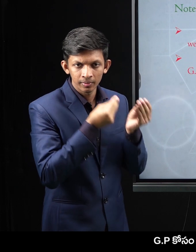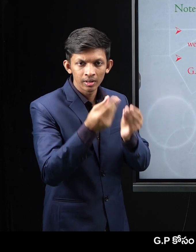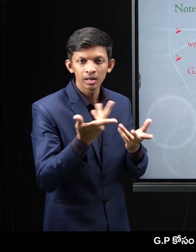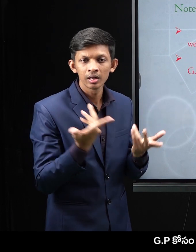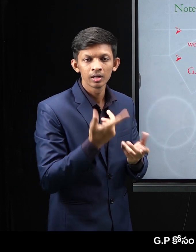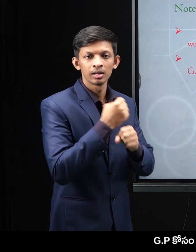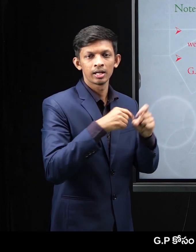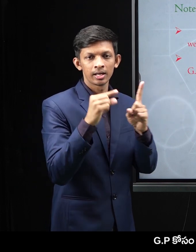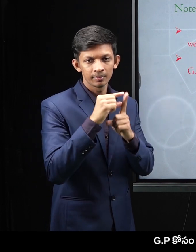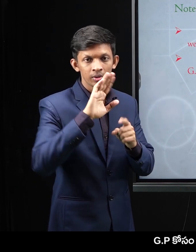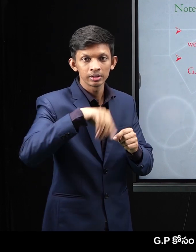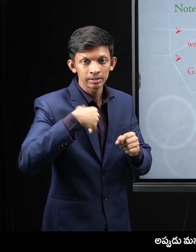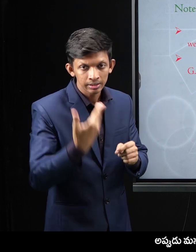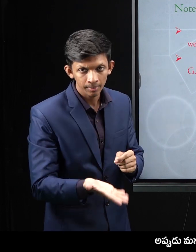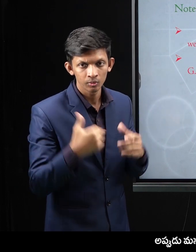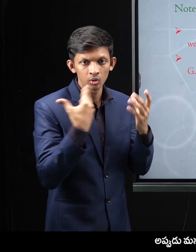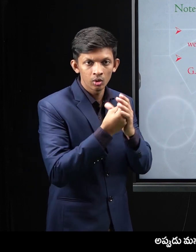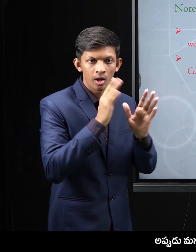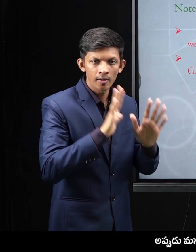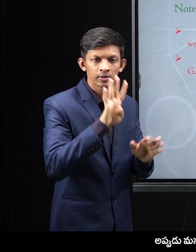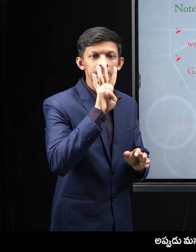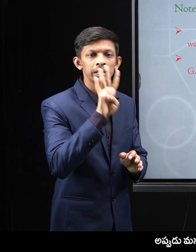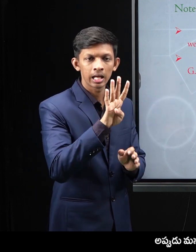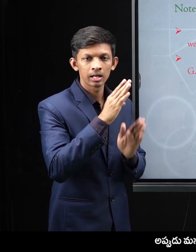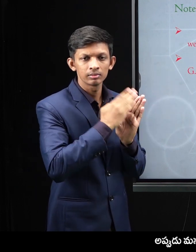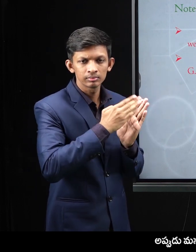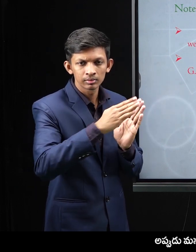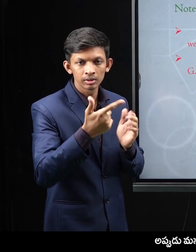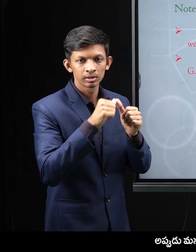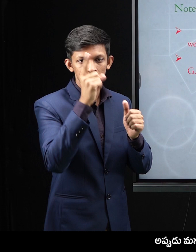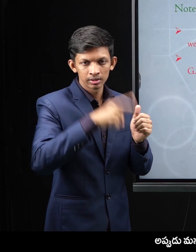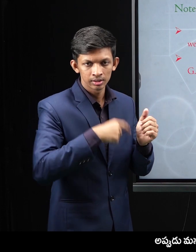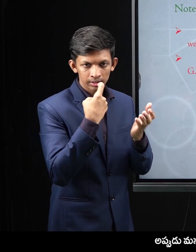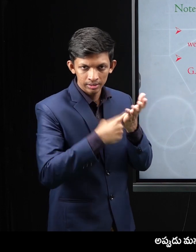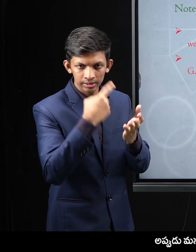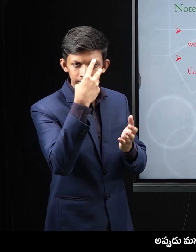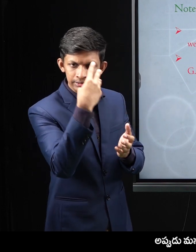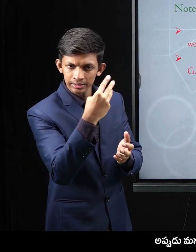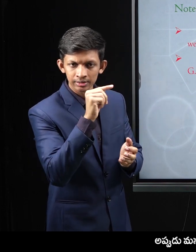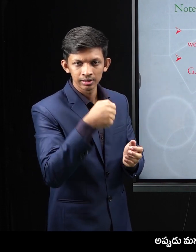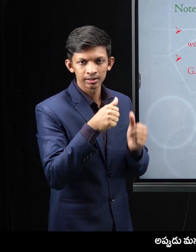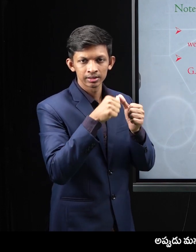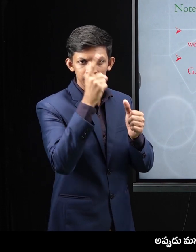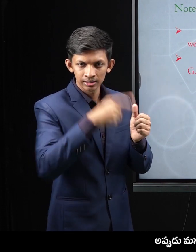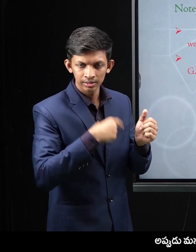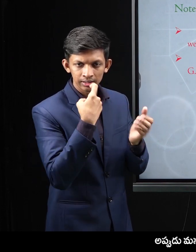ఉత్పత్తులను అందించినప్పుడు అప్పుడు మనం 4 పదాలను ఏ/ఆర్ క్యూబ్ ఏ/ఆర్